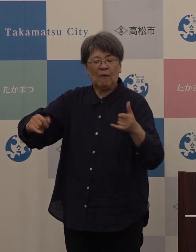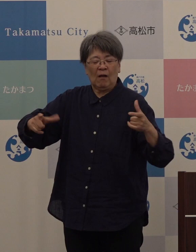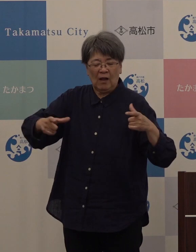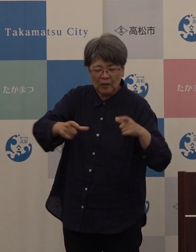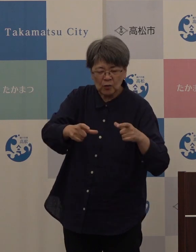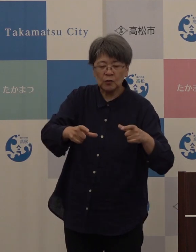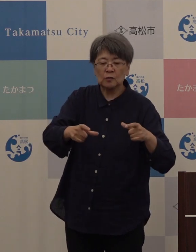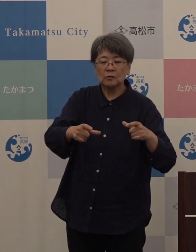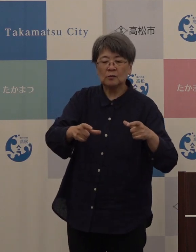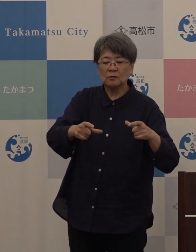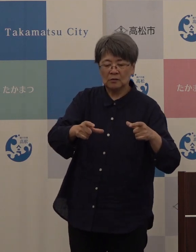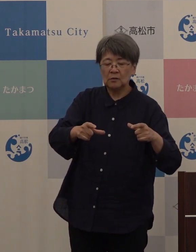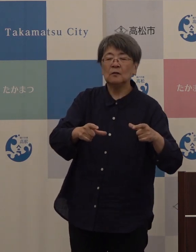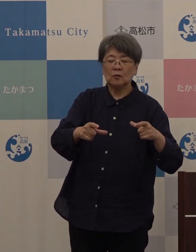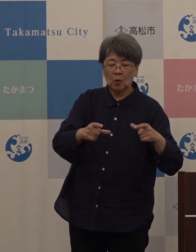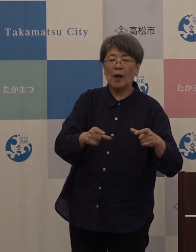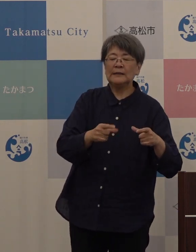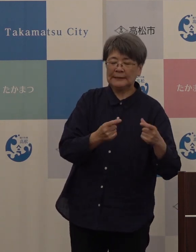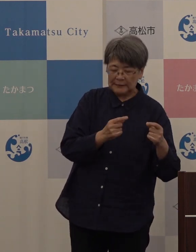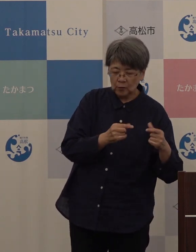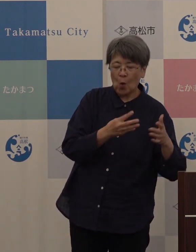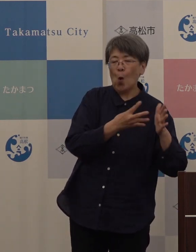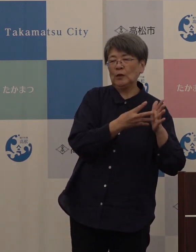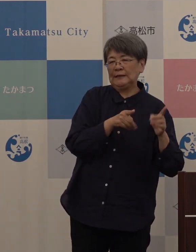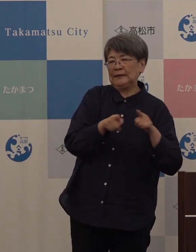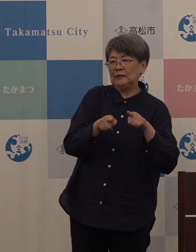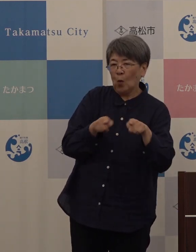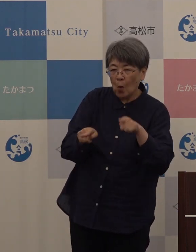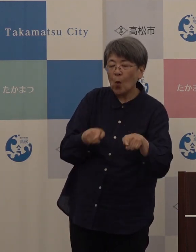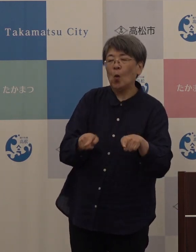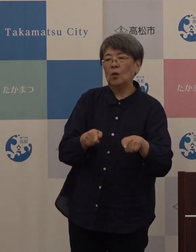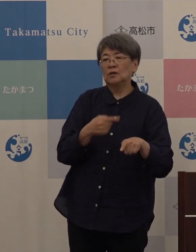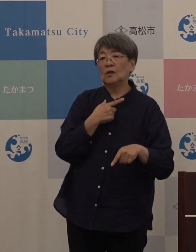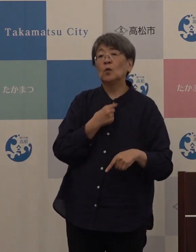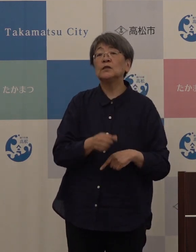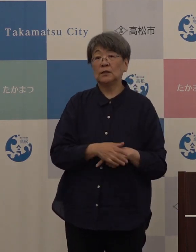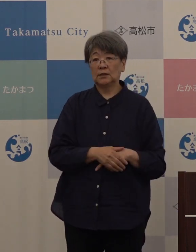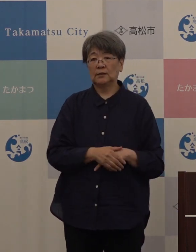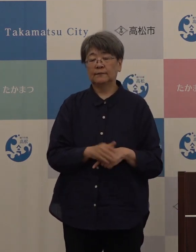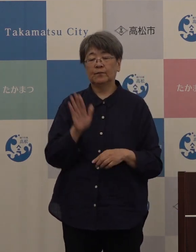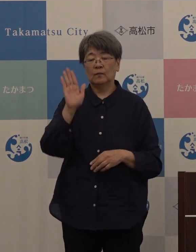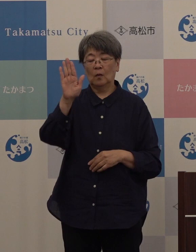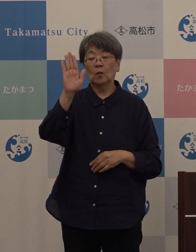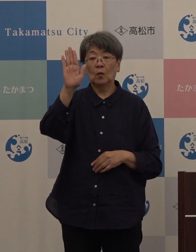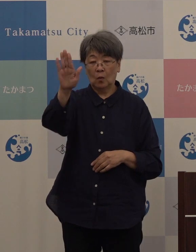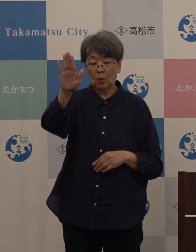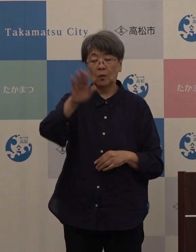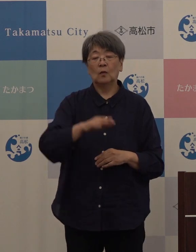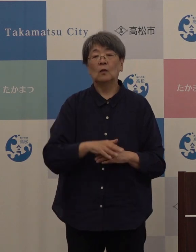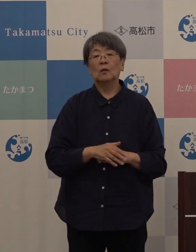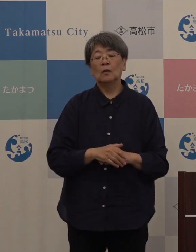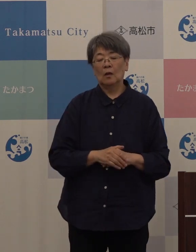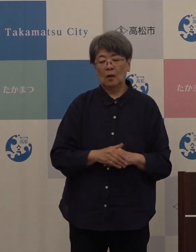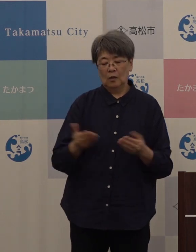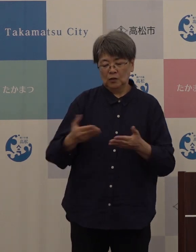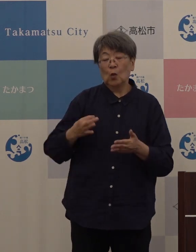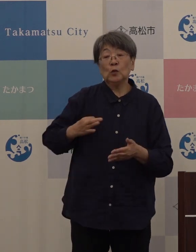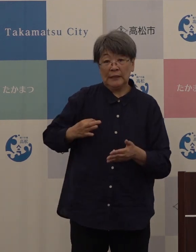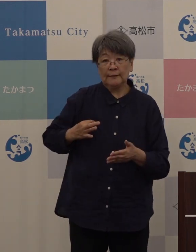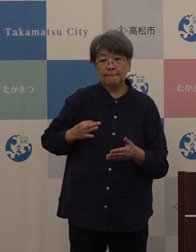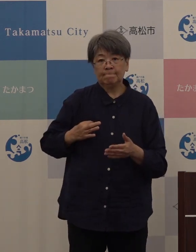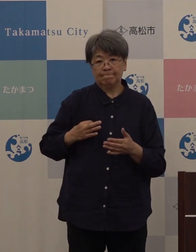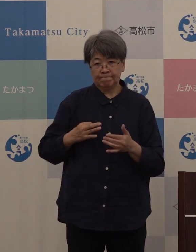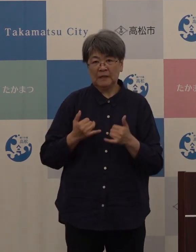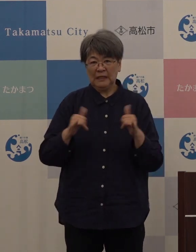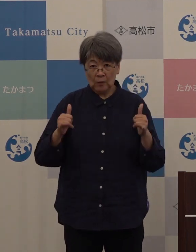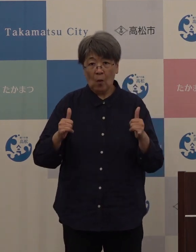やってまいりたいというふうに思っておるところでございます。まあ、そして今後、職員の確保を引き続